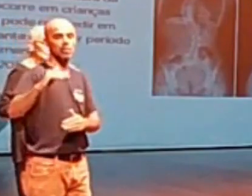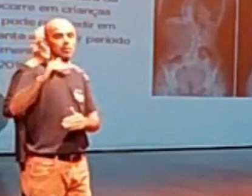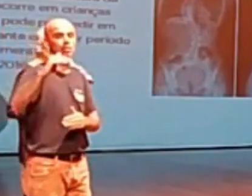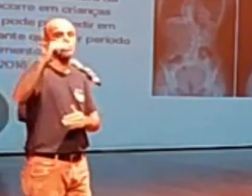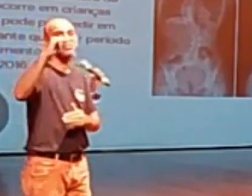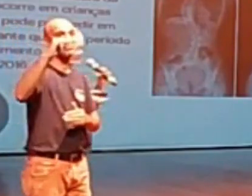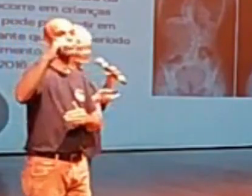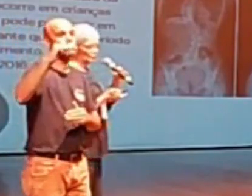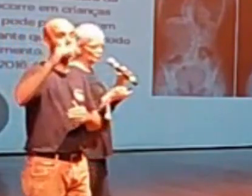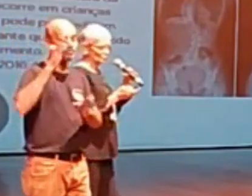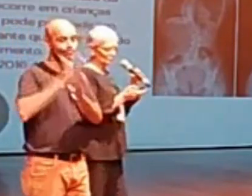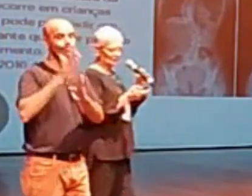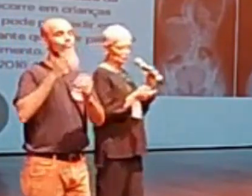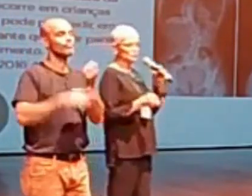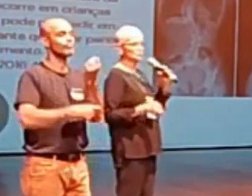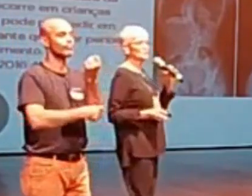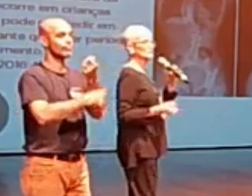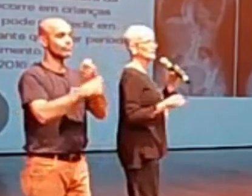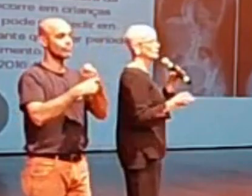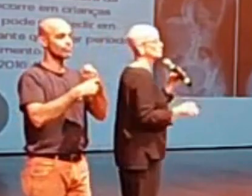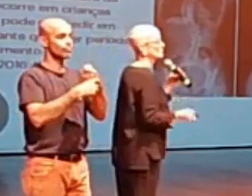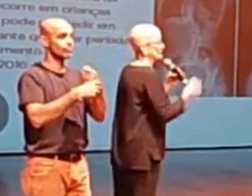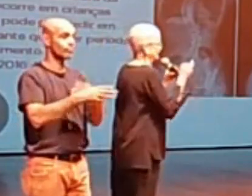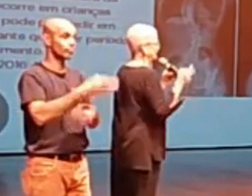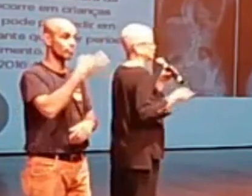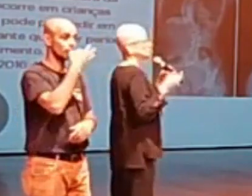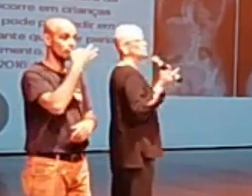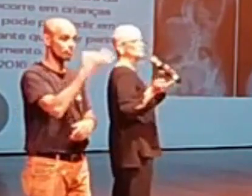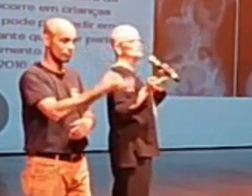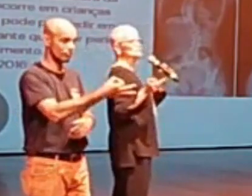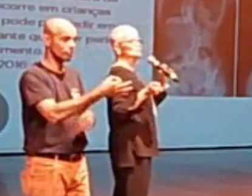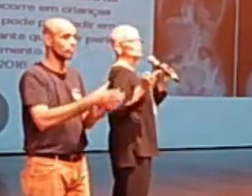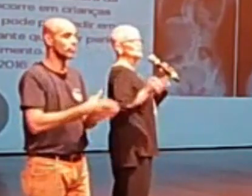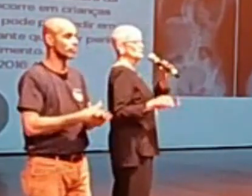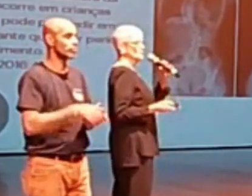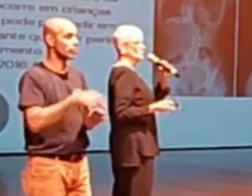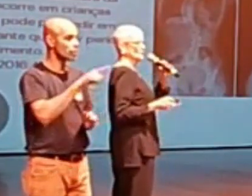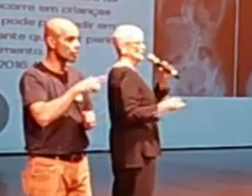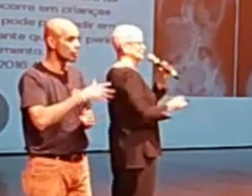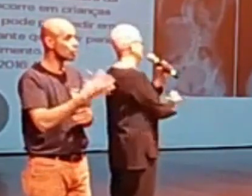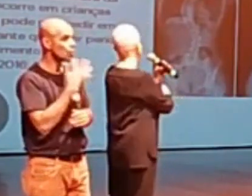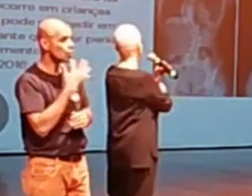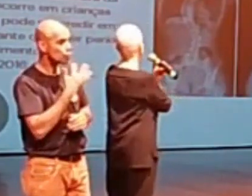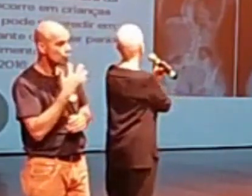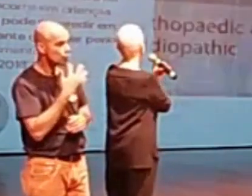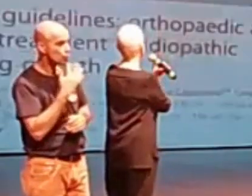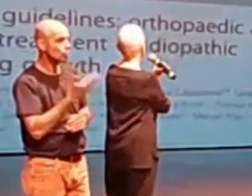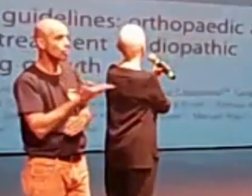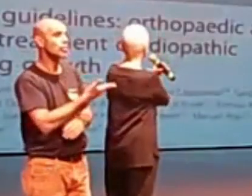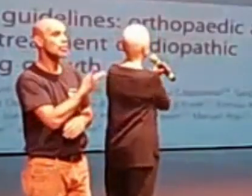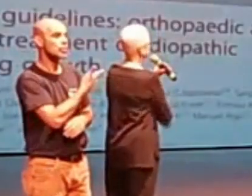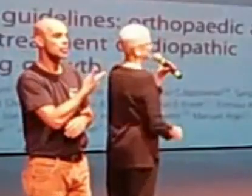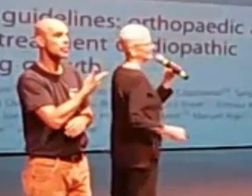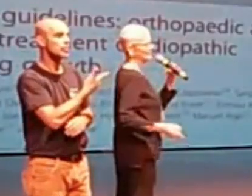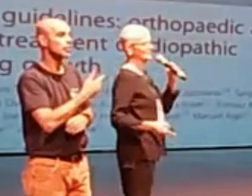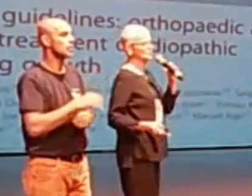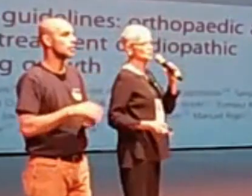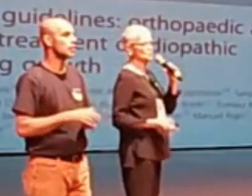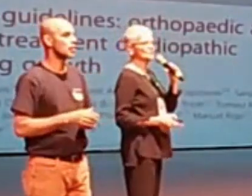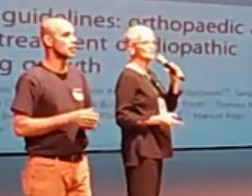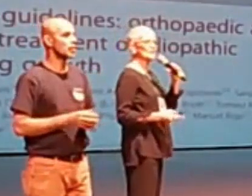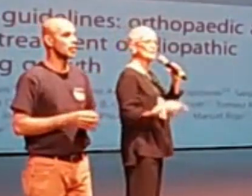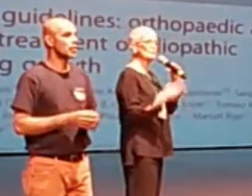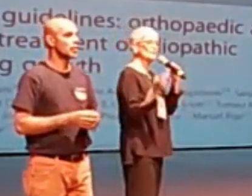de crescimento. Eu sugiro a todos que, dentro do possível, conheçam o guideline